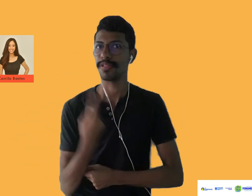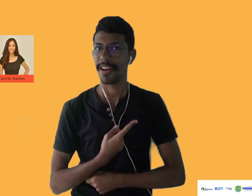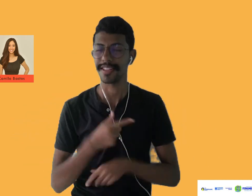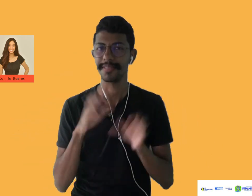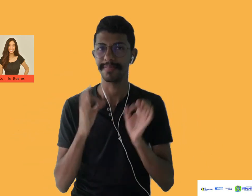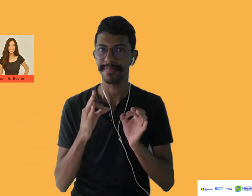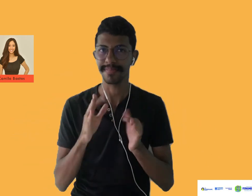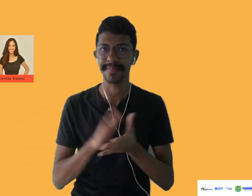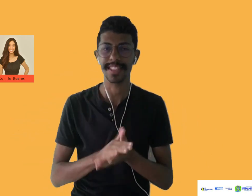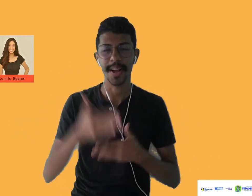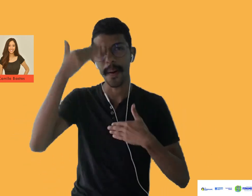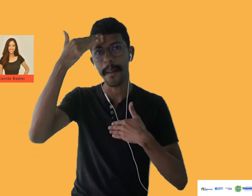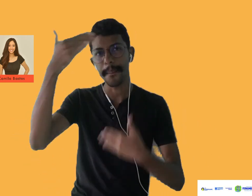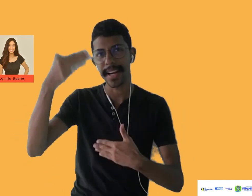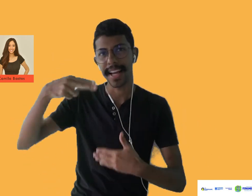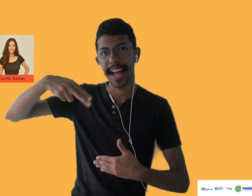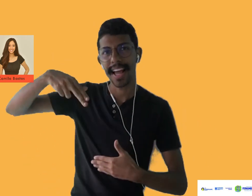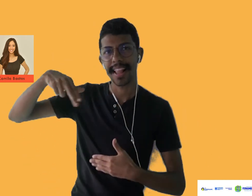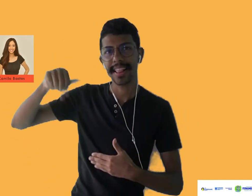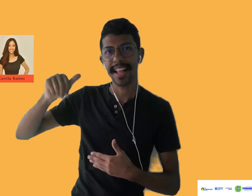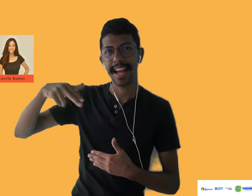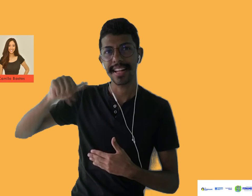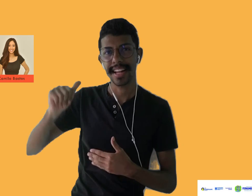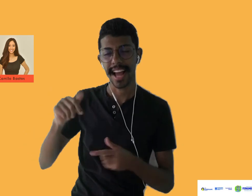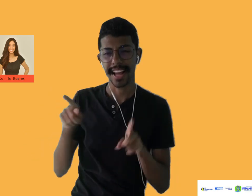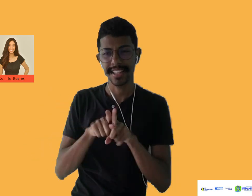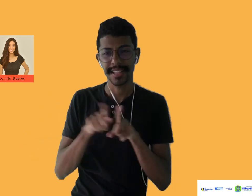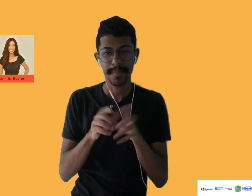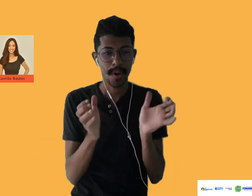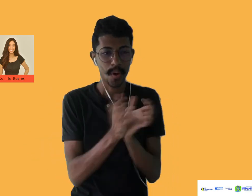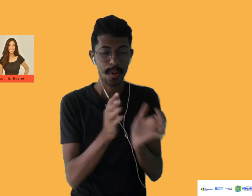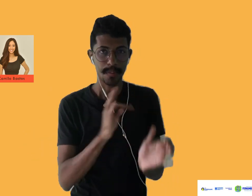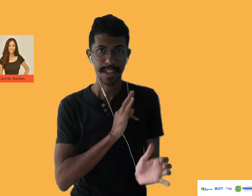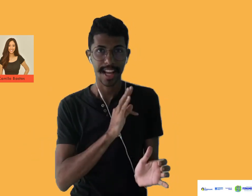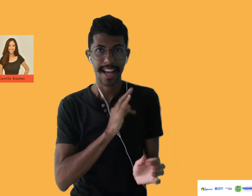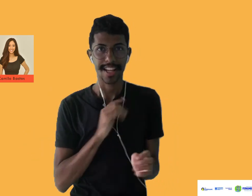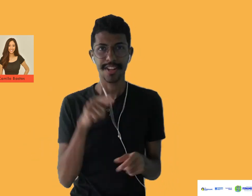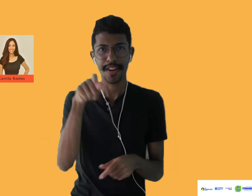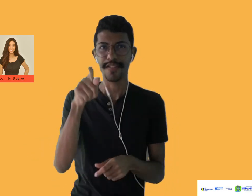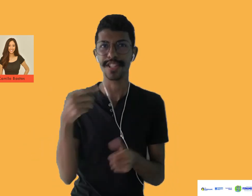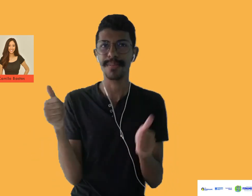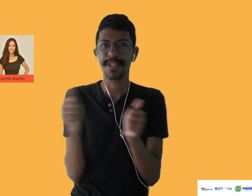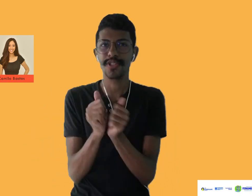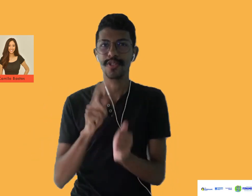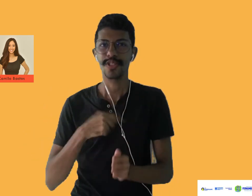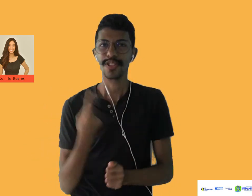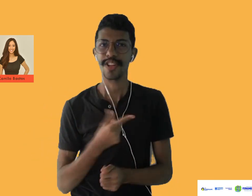E até a próxima quarta, minha gente. Fogo nas cortinas! Fogo! Oh.